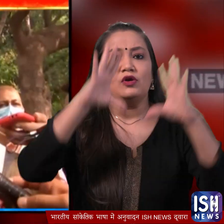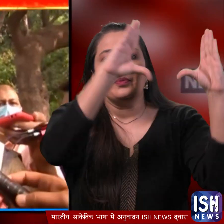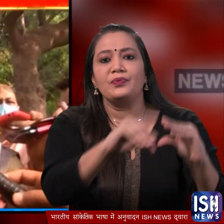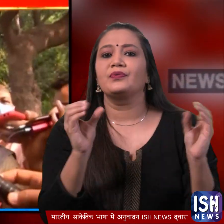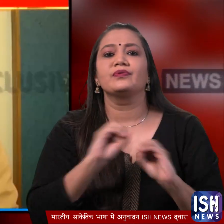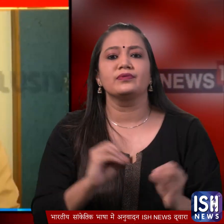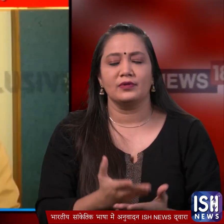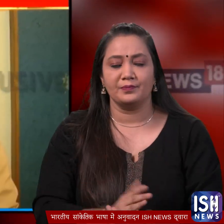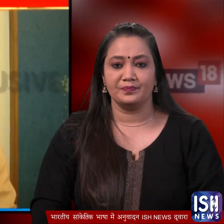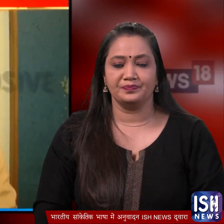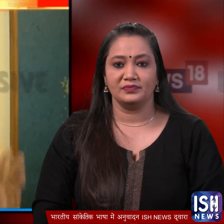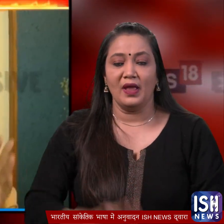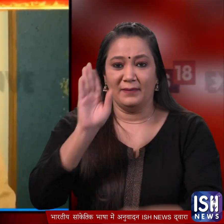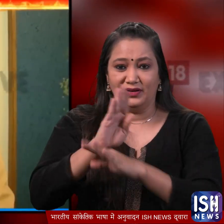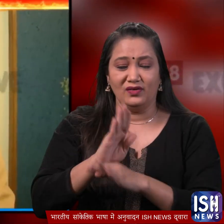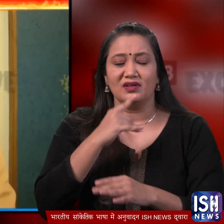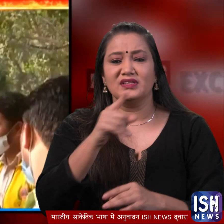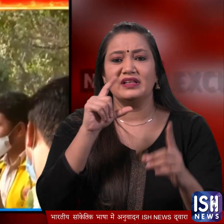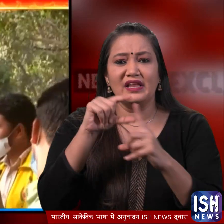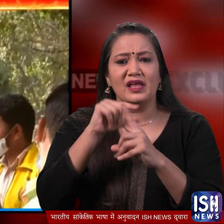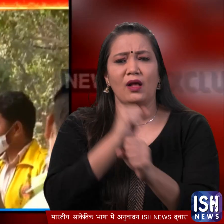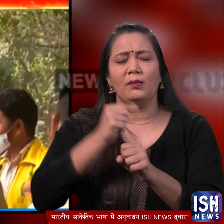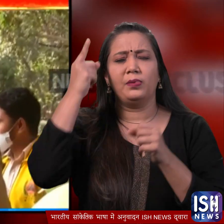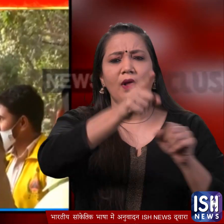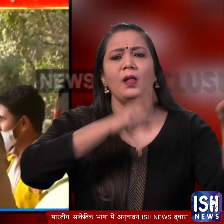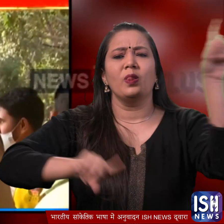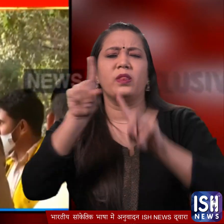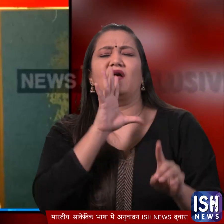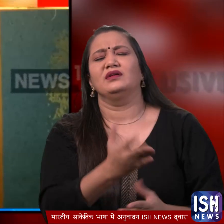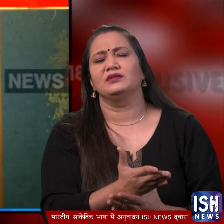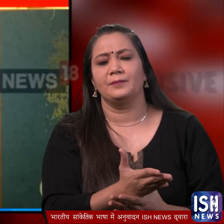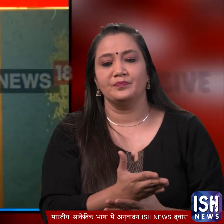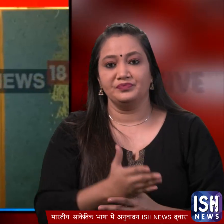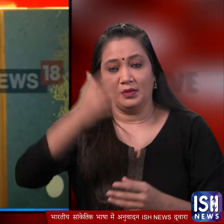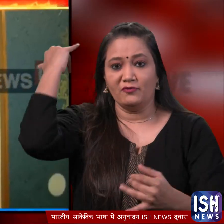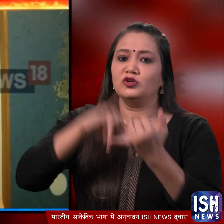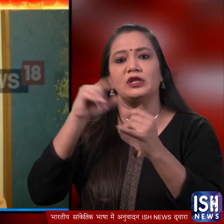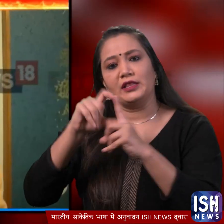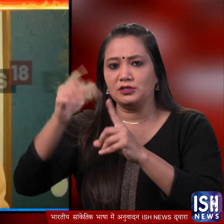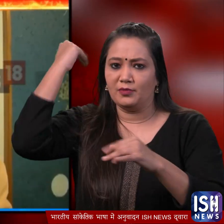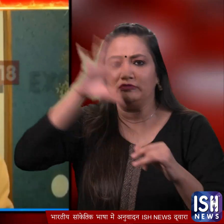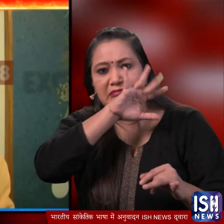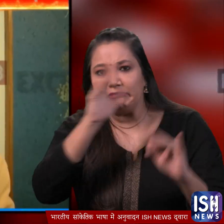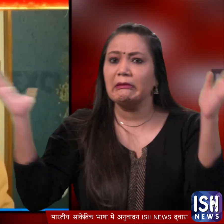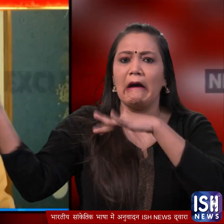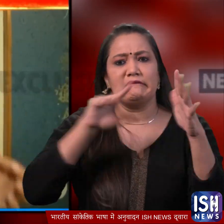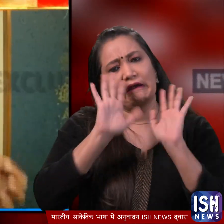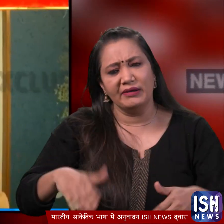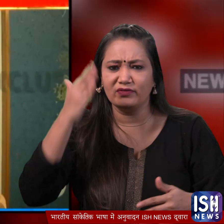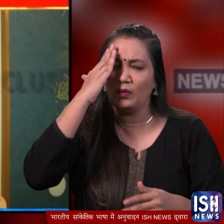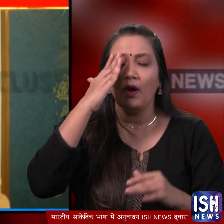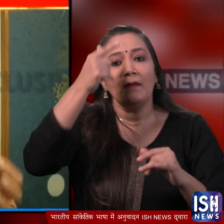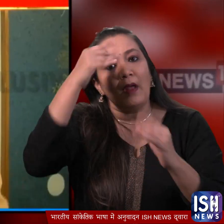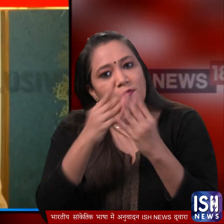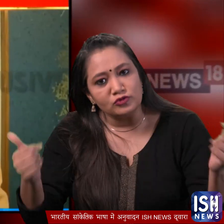कमी नहीं आ रही है। लेकिन कांग्रेस ने दिल्ली सरकार पर बहानेबाजी का आरोप लगा दिया। शीला दीक्षित जी ने भी देखा था पोल्यूशन, उन्होंने